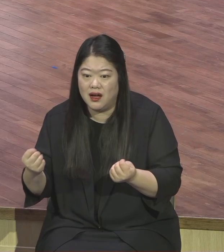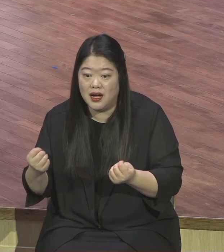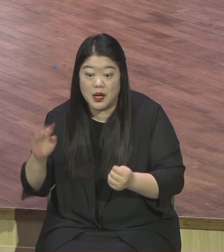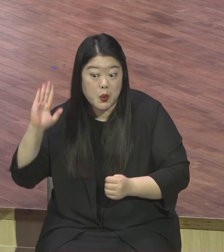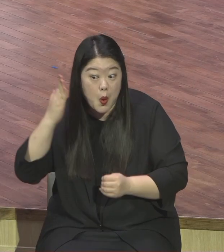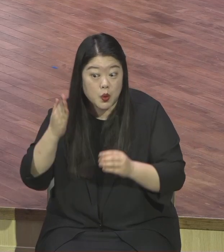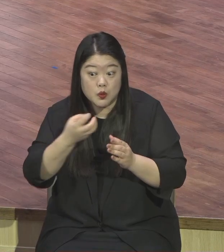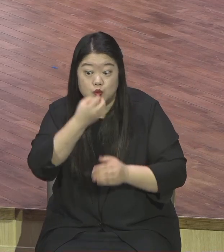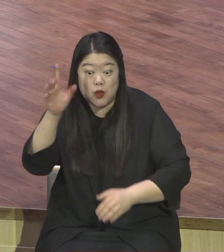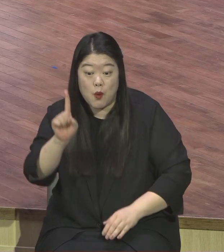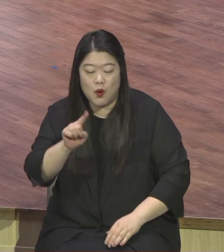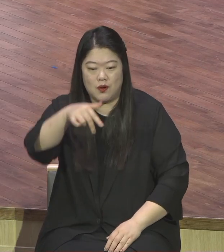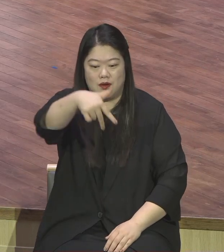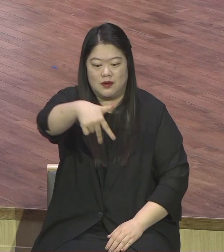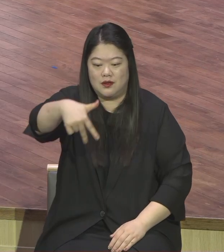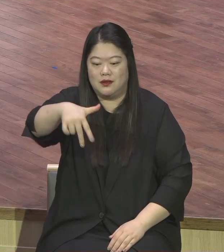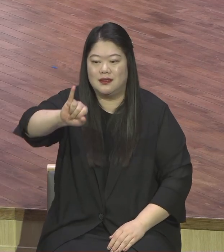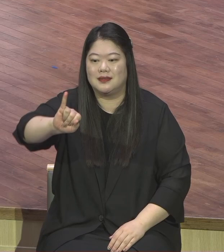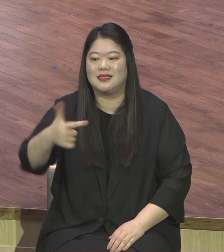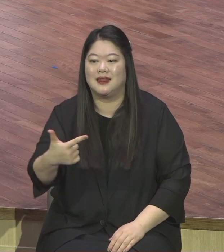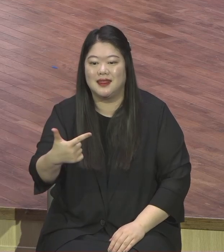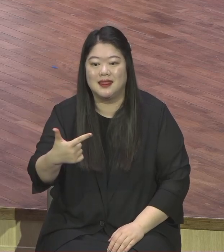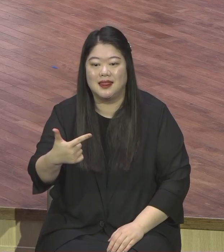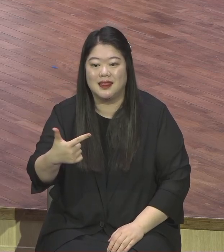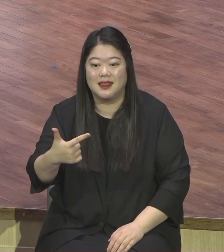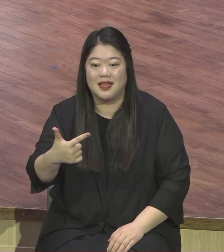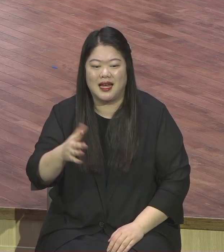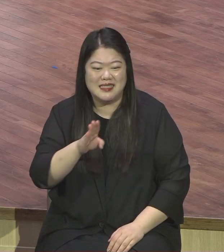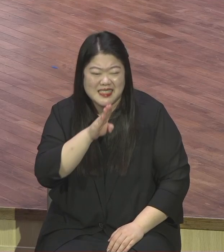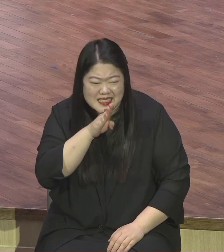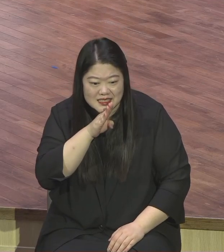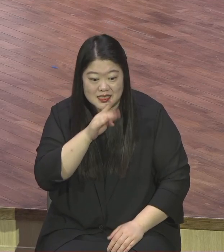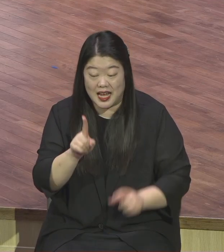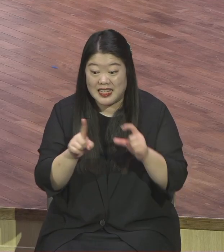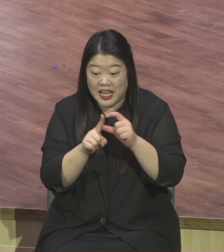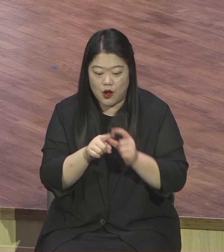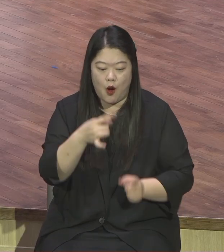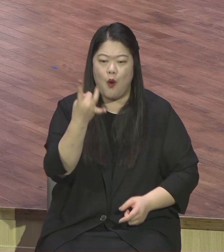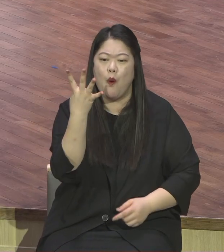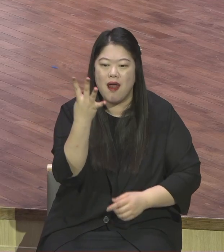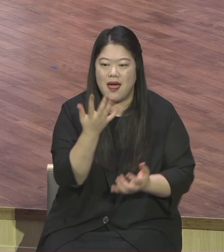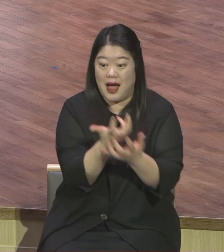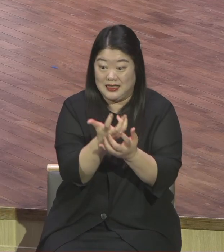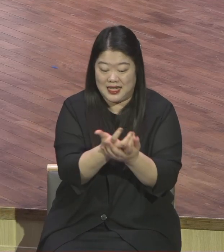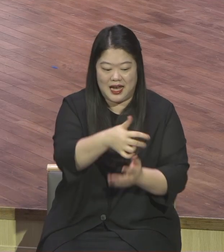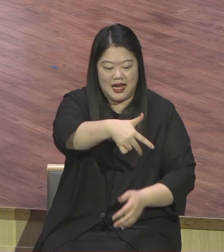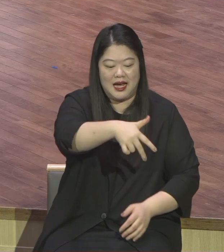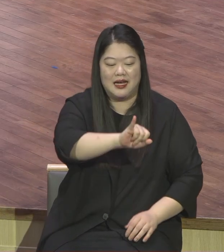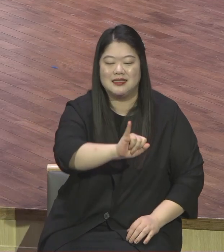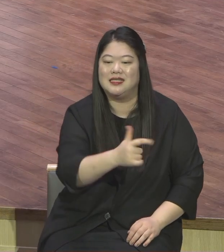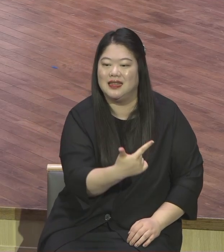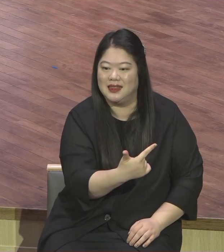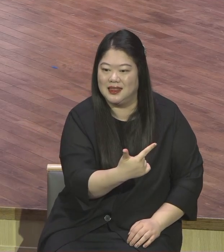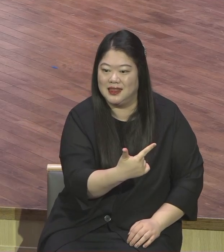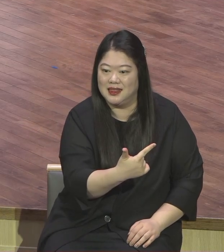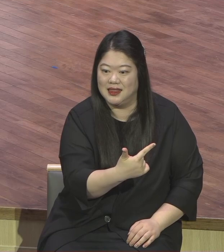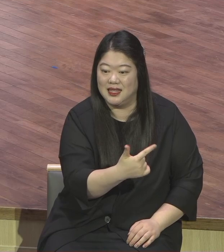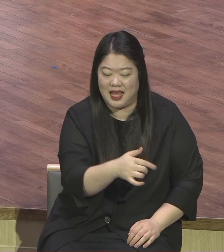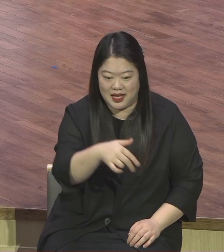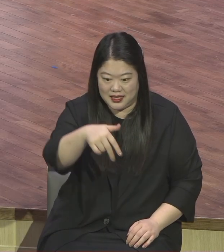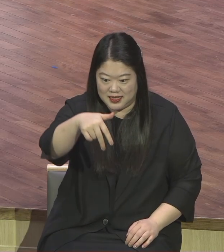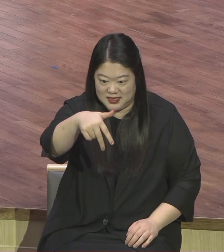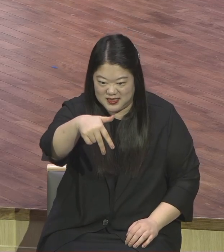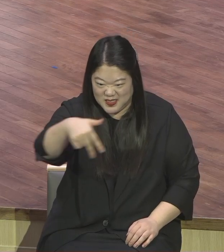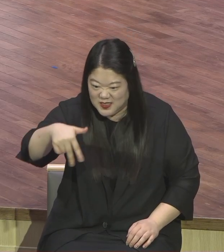사용합니다. 찐이란 것이 뭐냐, 진짜, 진짜의 의미인 진, 이걸 좀 강하게 표현해서 찐이라.